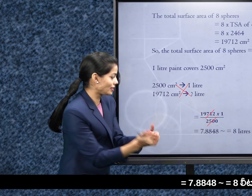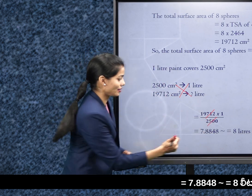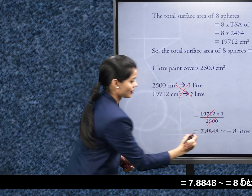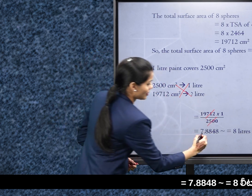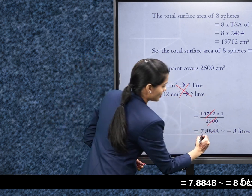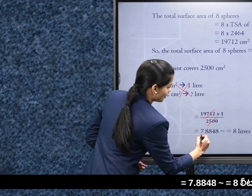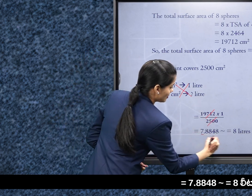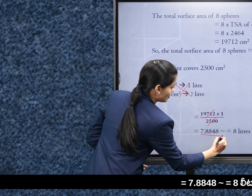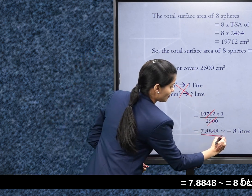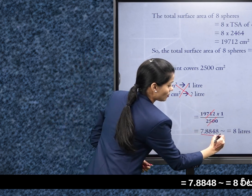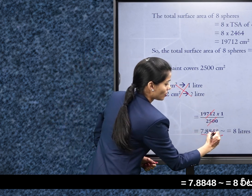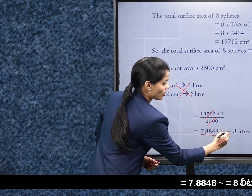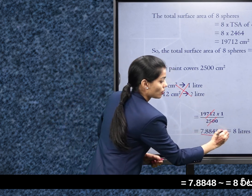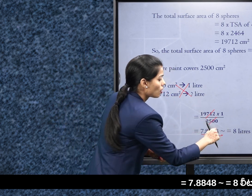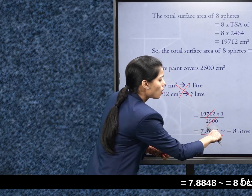7.8848 అంటే అప్రాక్సిమేట్గా 8 లీటర్స్.